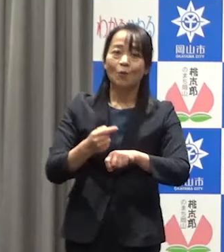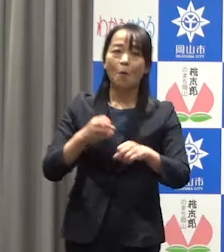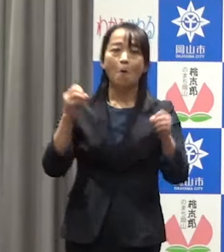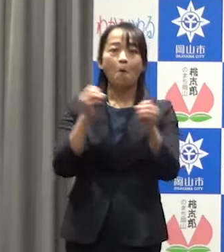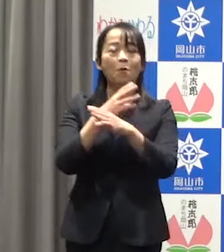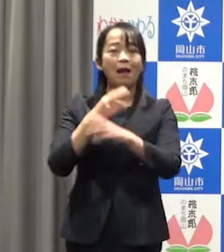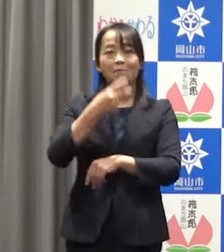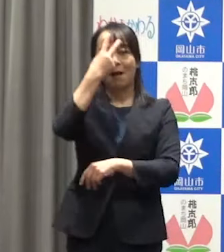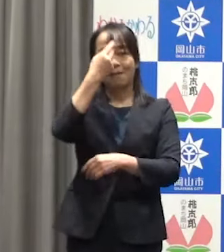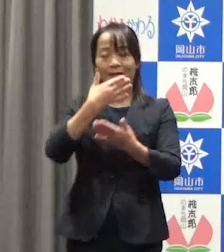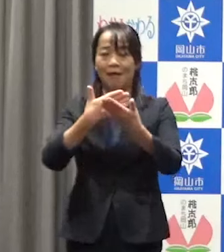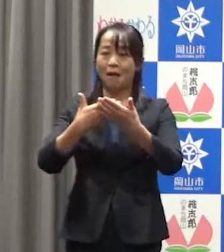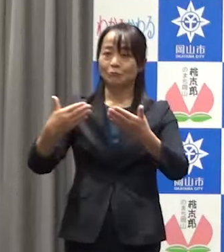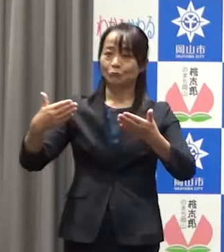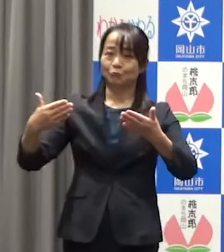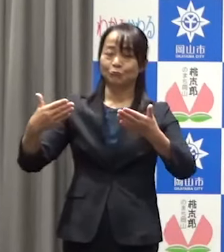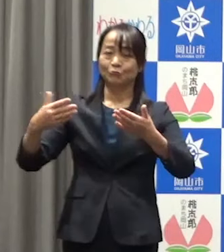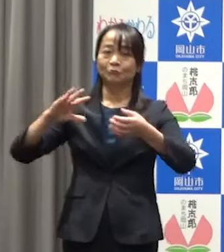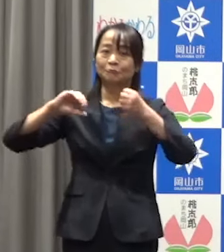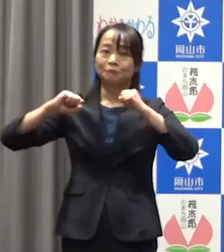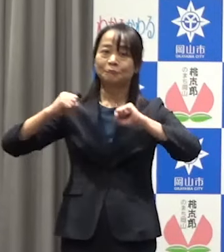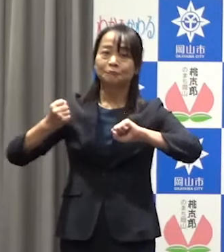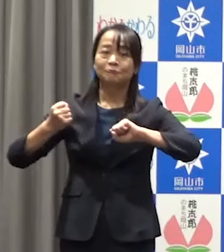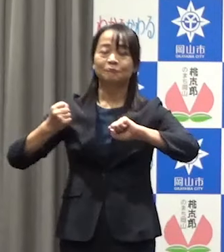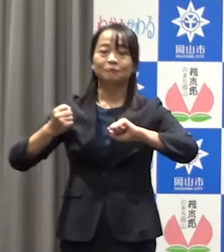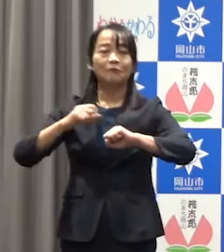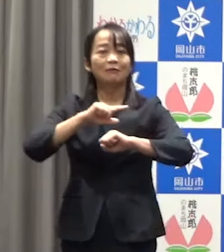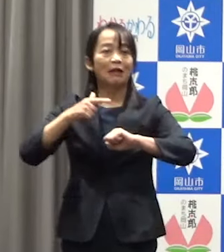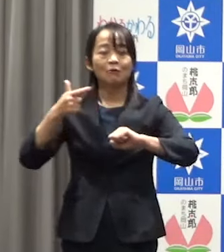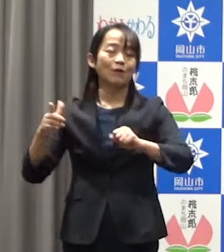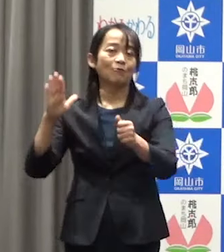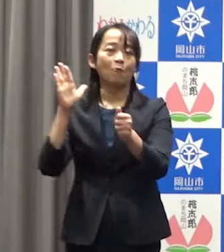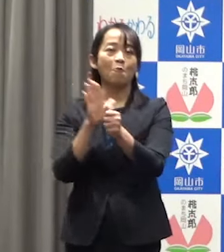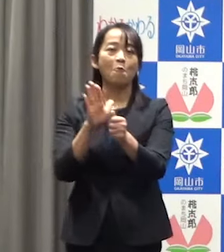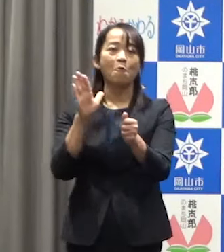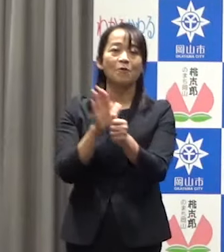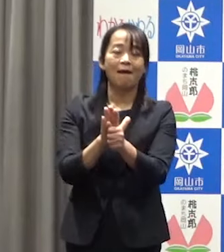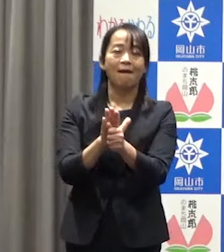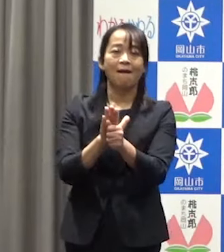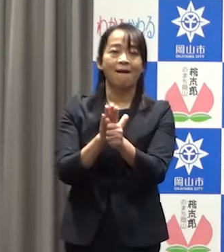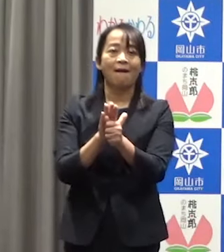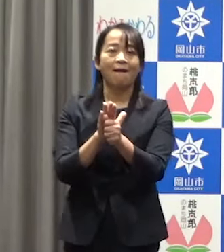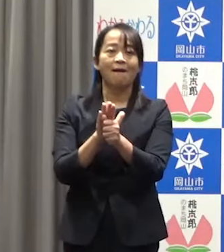また向上に大きく貢献されております。